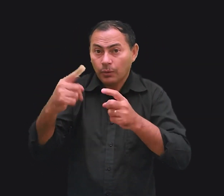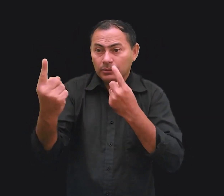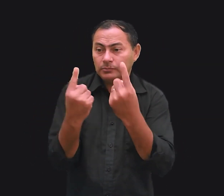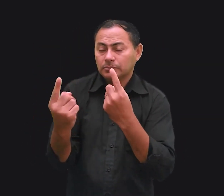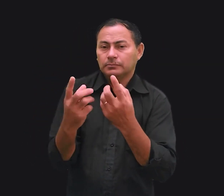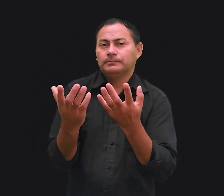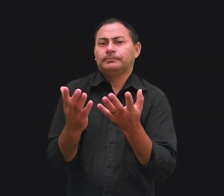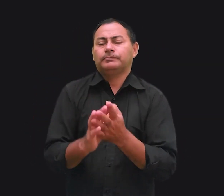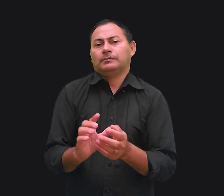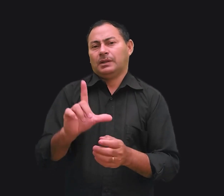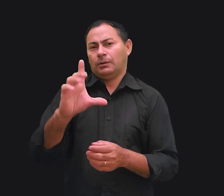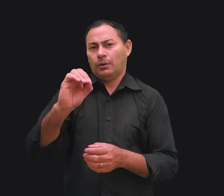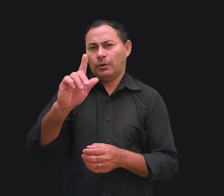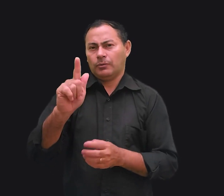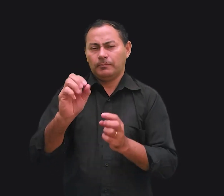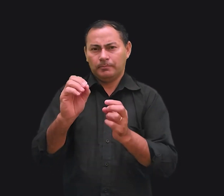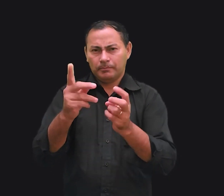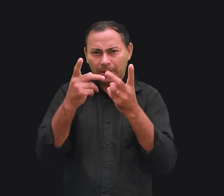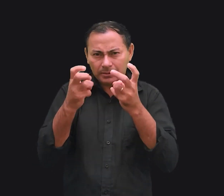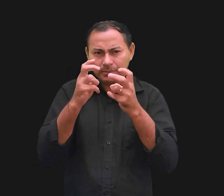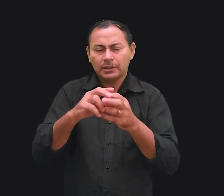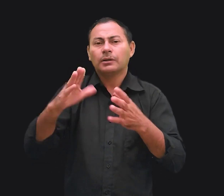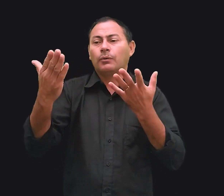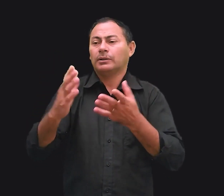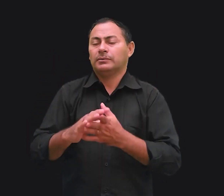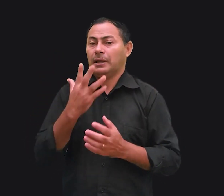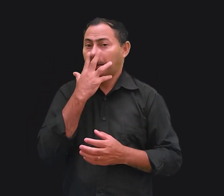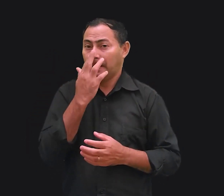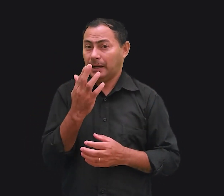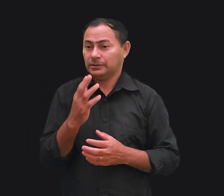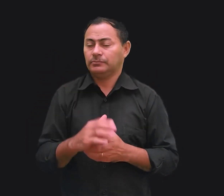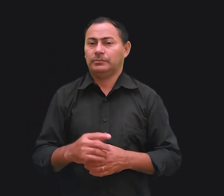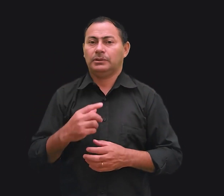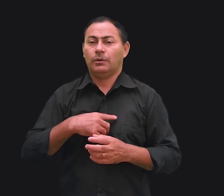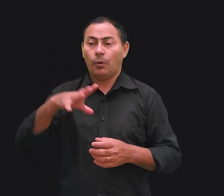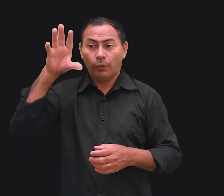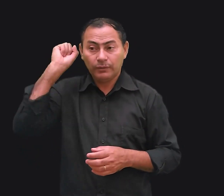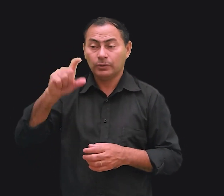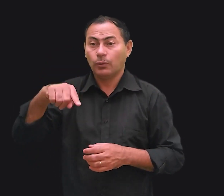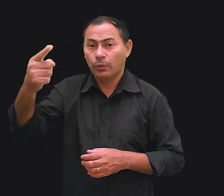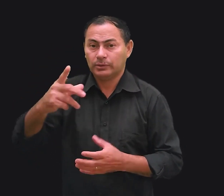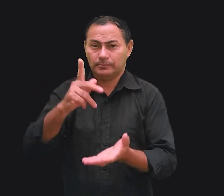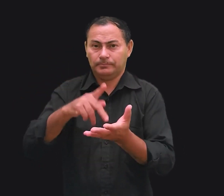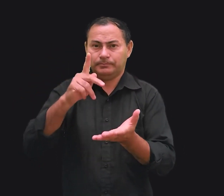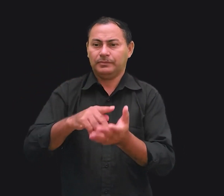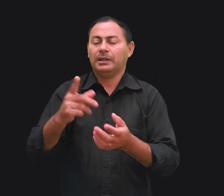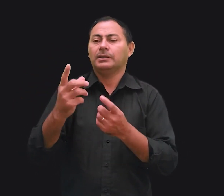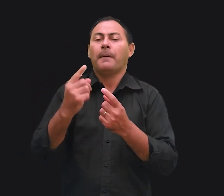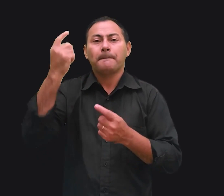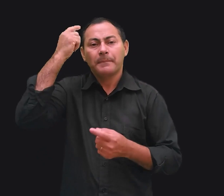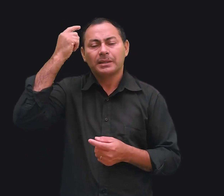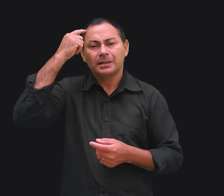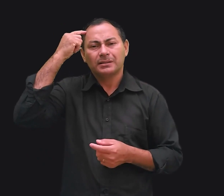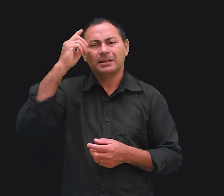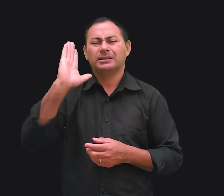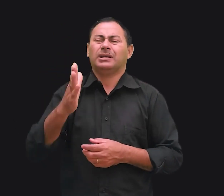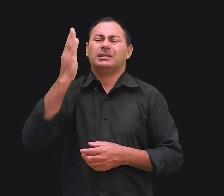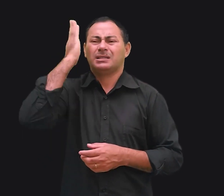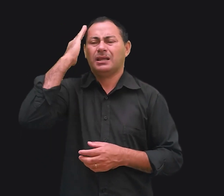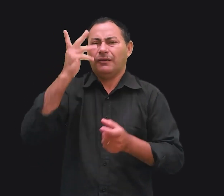atenção no outro ou não, logo vamos perceber isso. Enquanto eles acham que estou ouvindo o outro, na verdade eles estão pensando, já